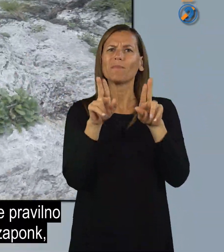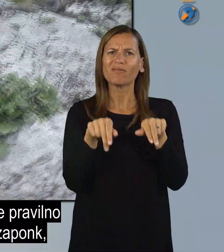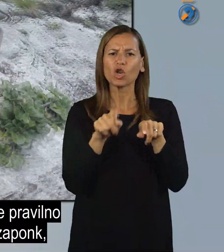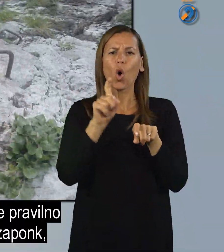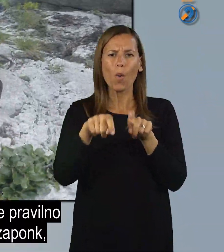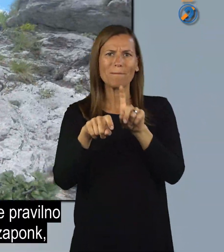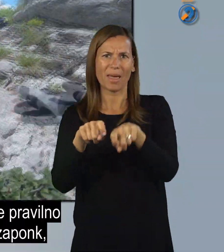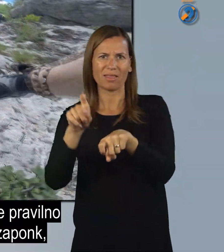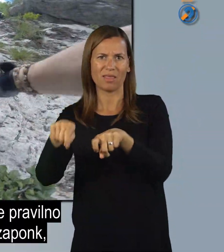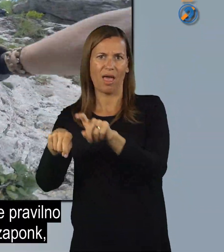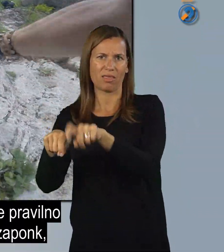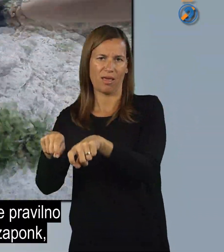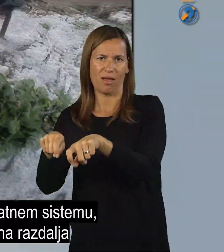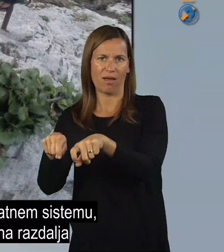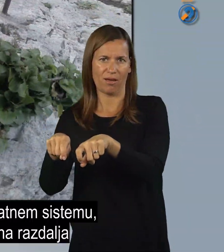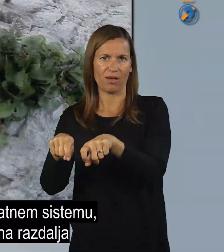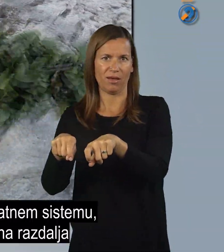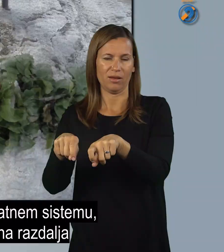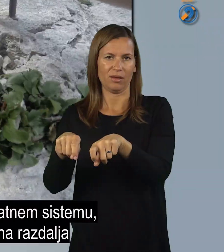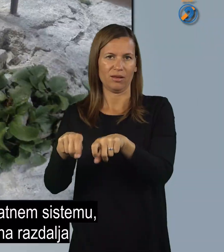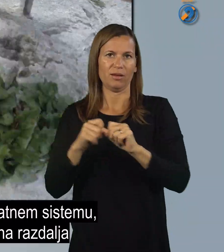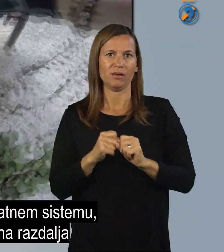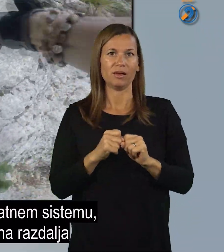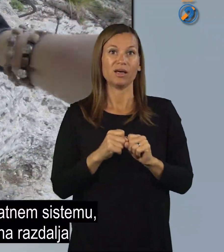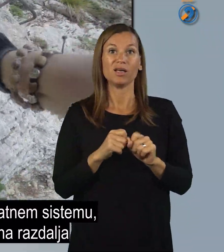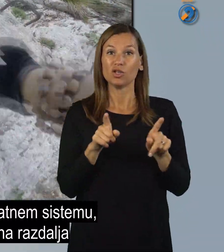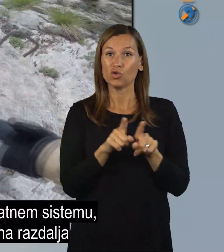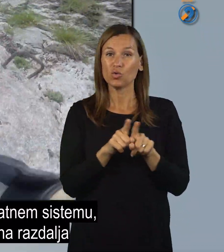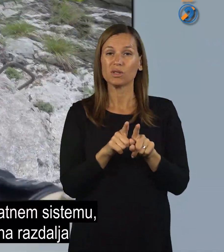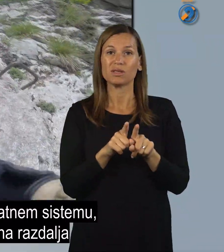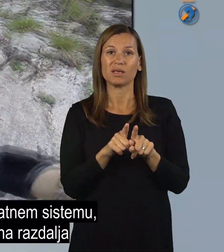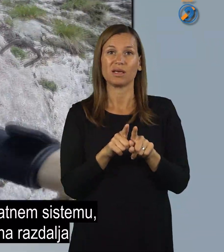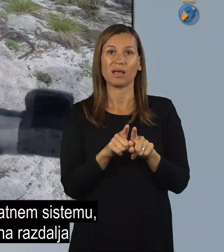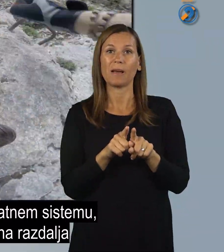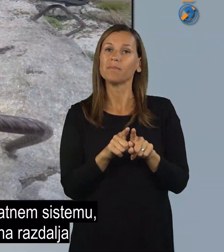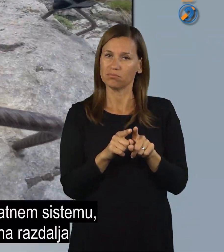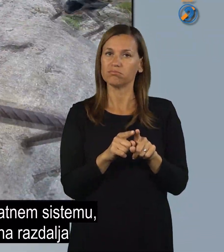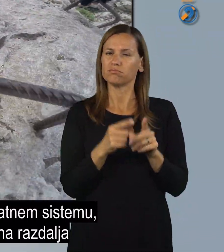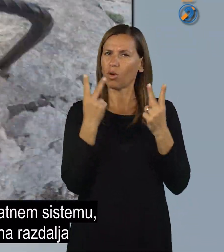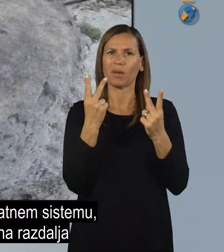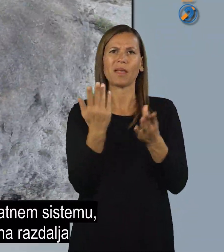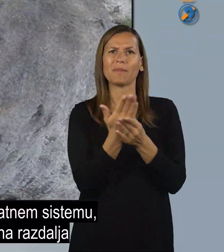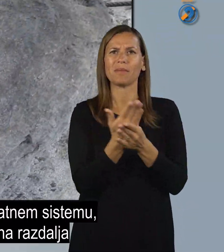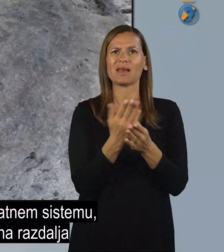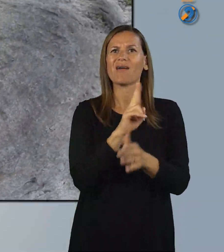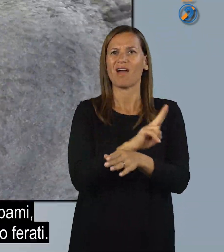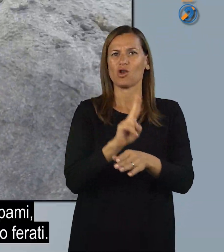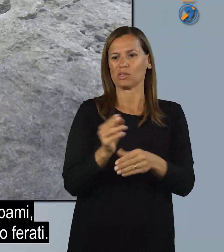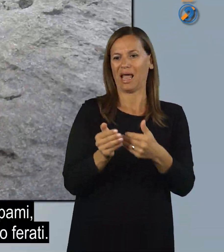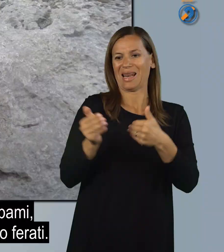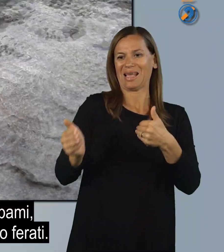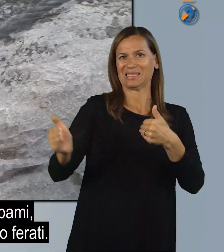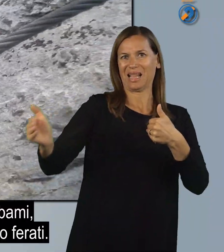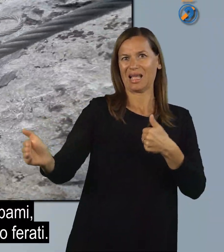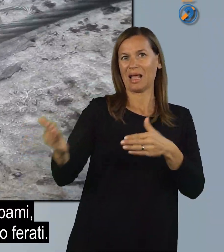penjanje teh uponk, ki jih imamo na ferata sistemu, in tudi primerna varnostna razdalja